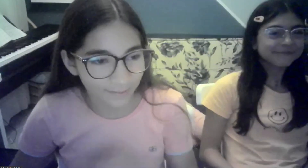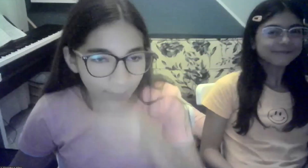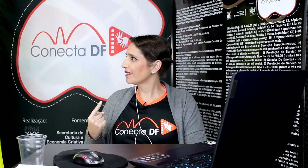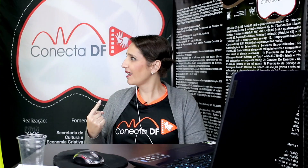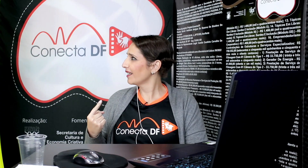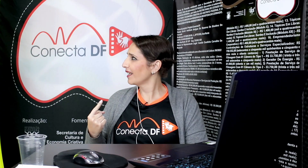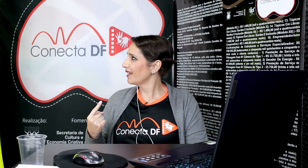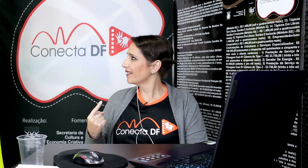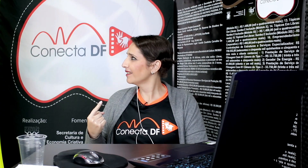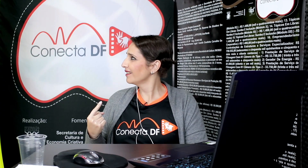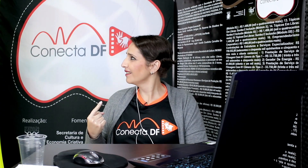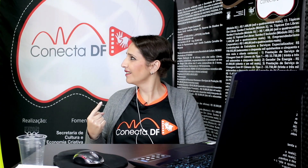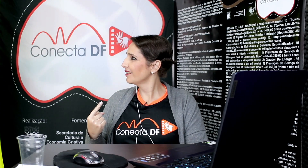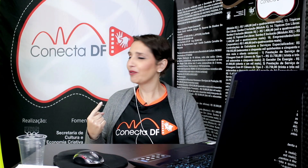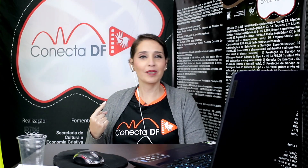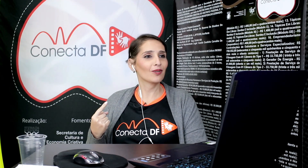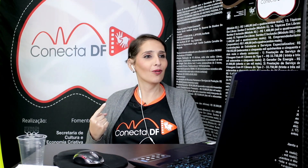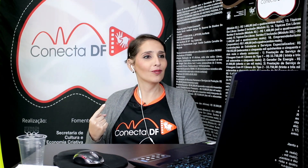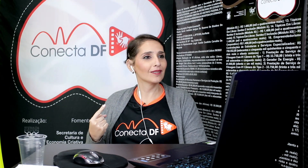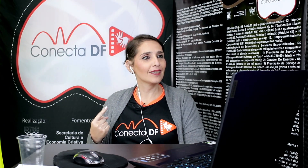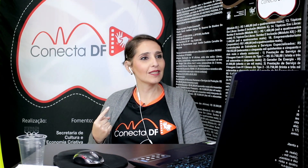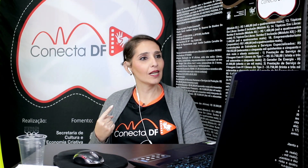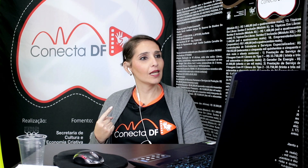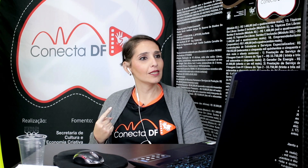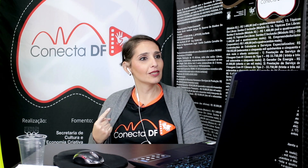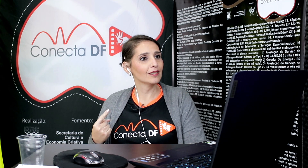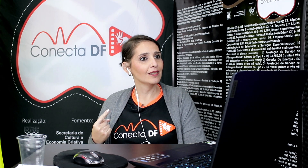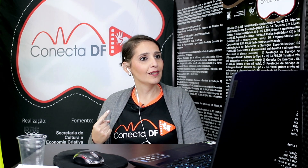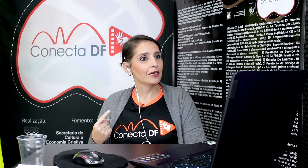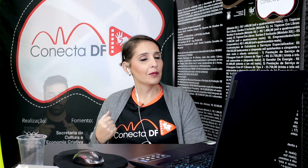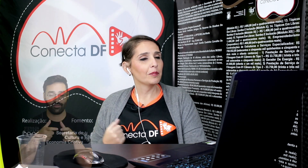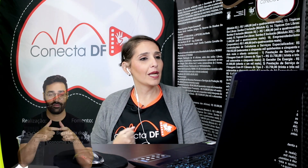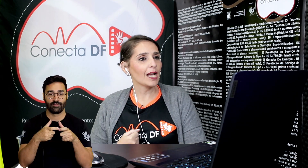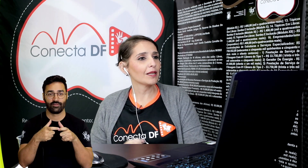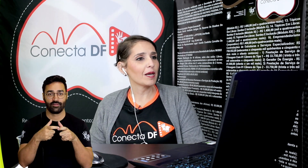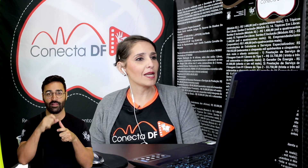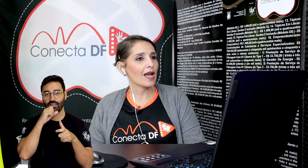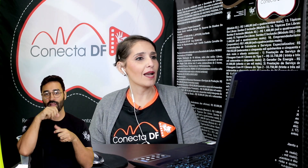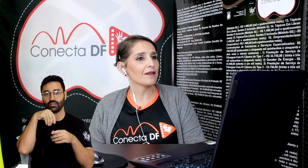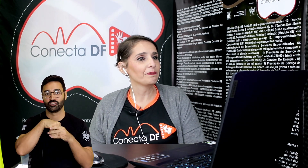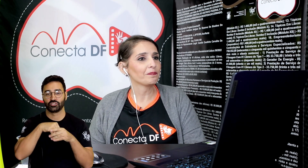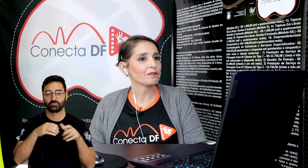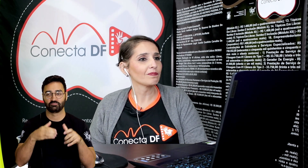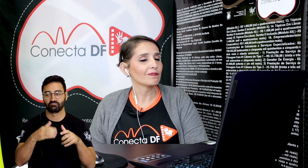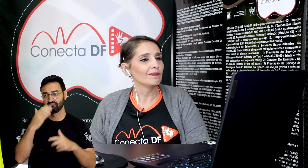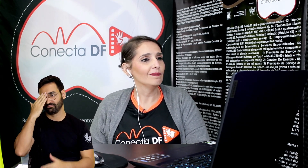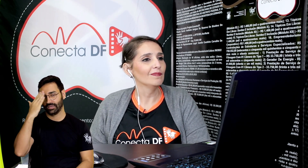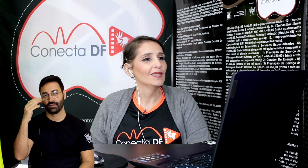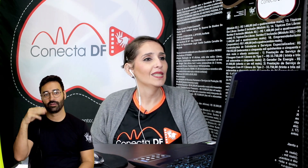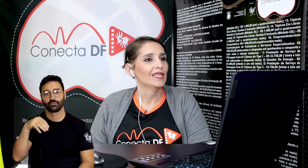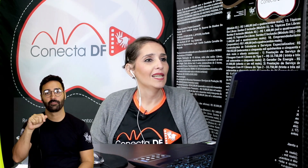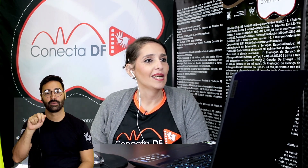laranja na caneca, no micro-ondas, excelente. Obrigada, Maria.